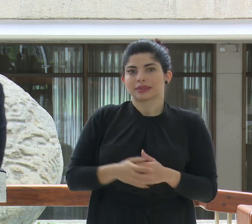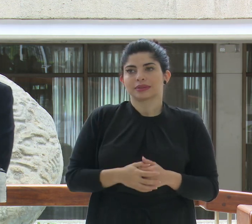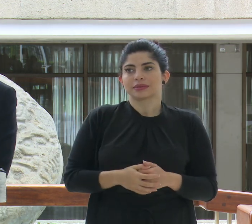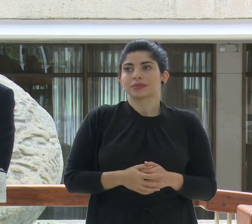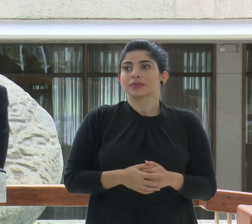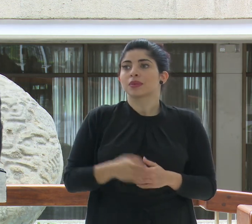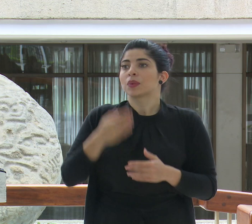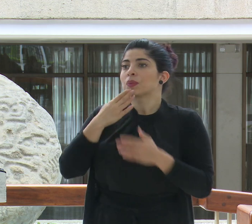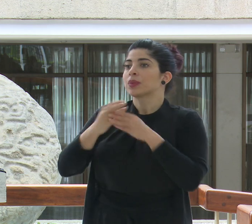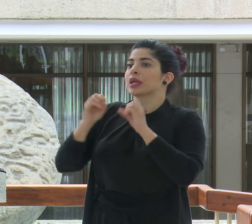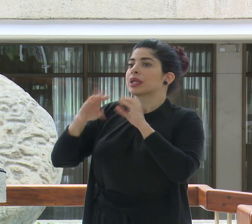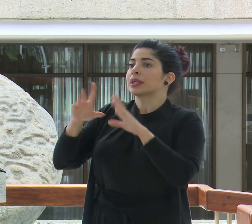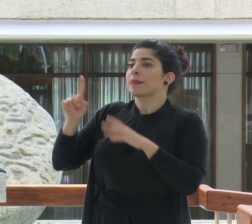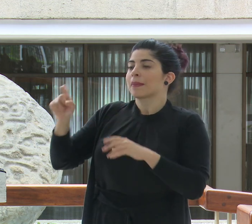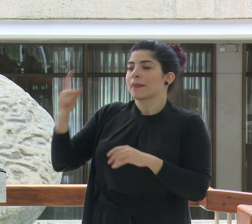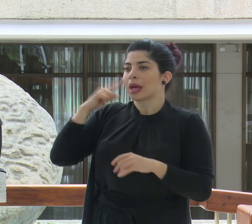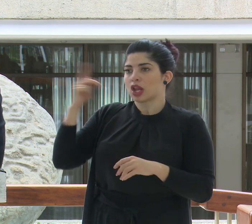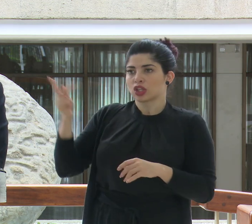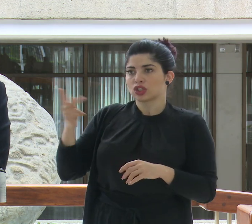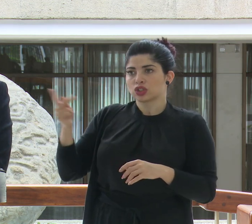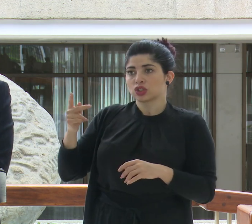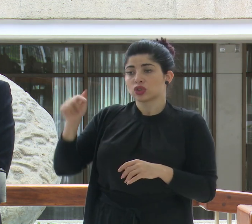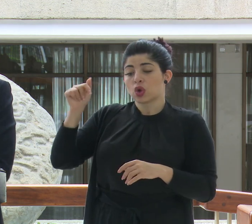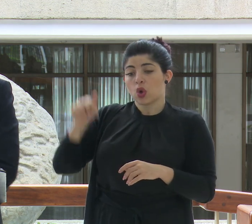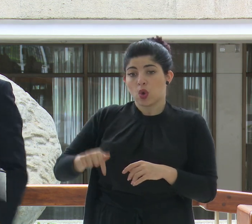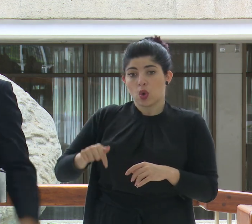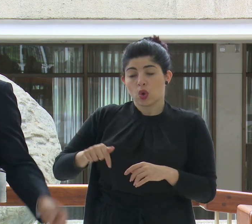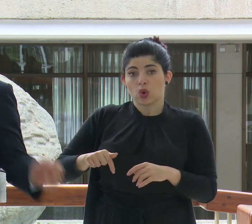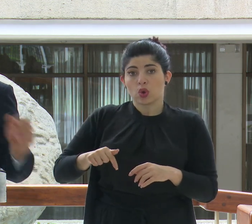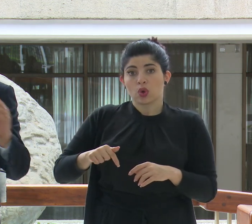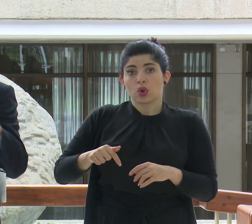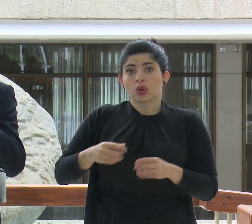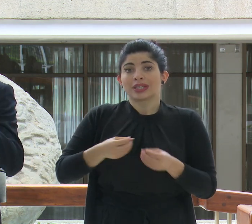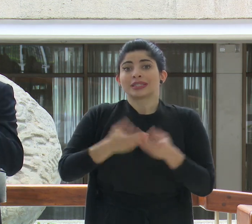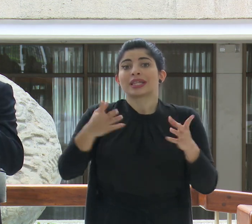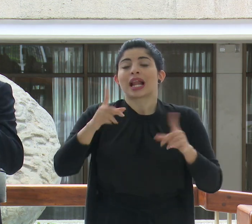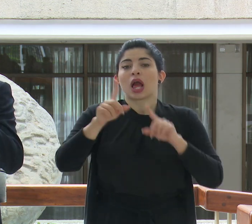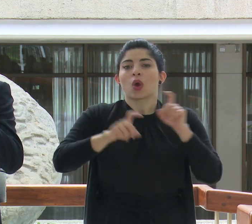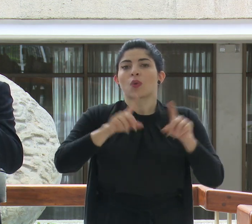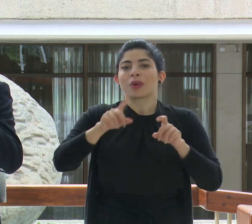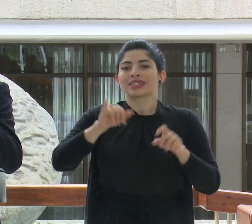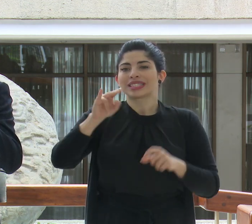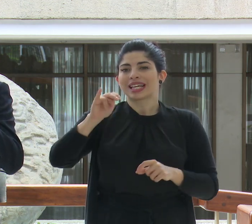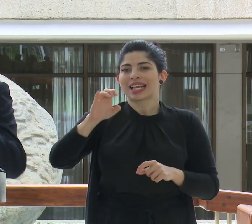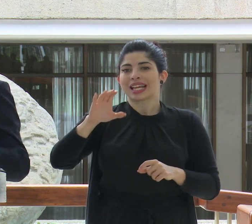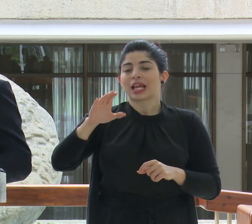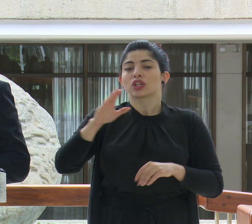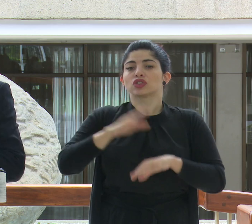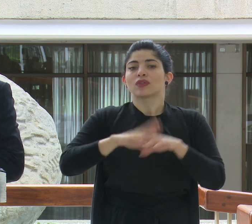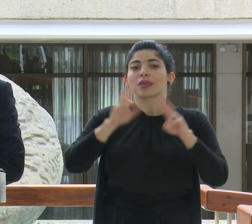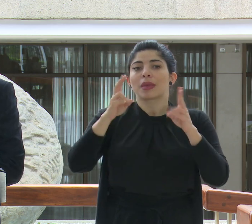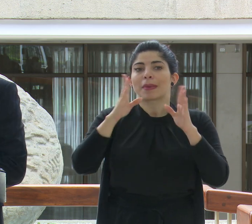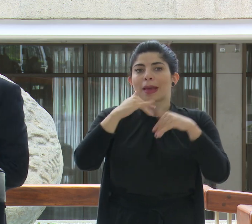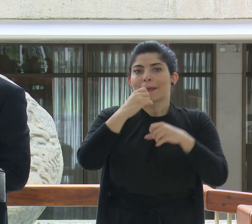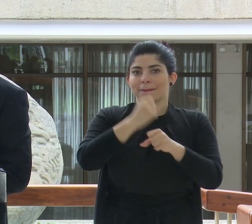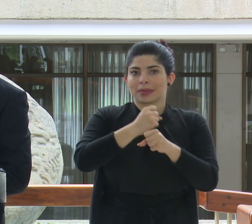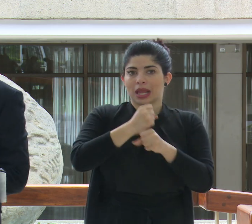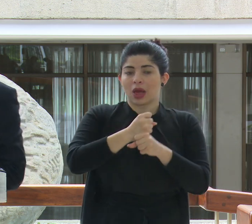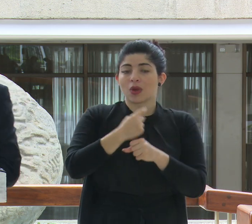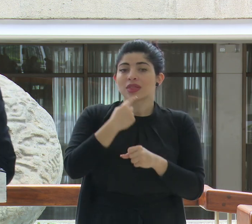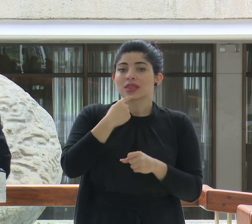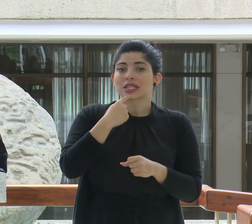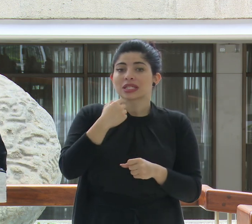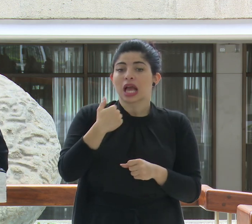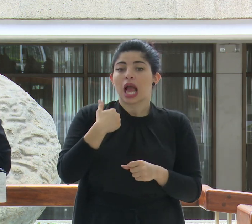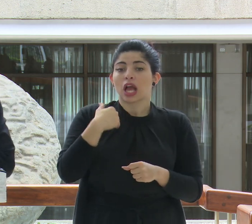Buenos días, una pregunta para ambos. Hoy precisamente salió la encuesta del INEC sobre el desempleo, que dice que